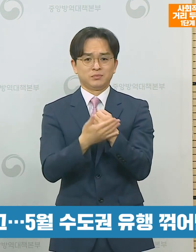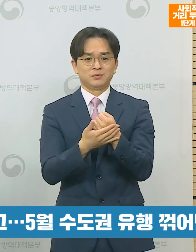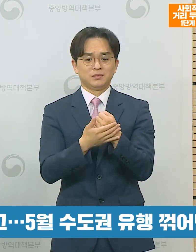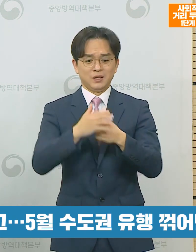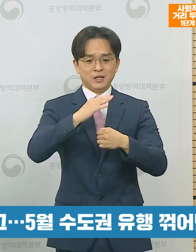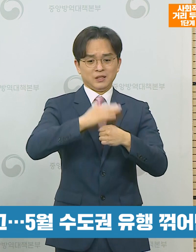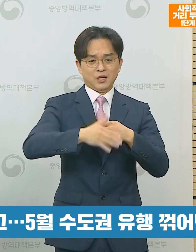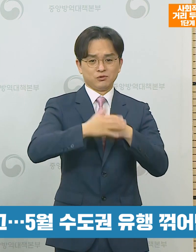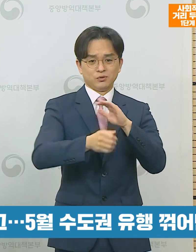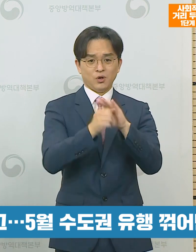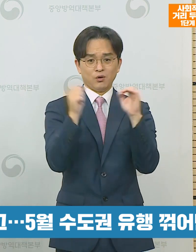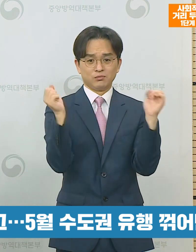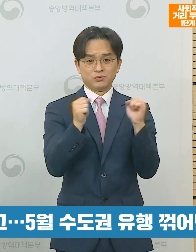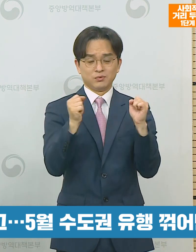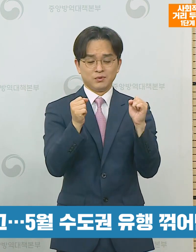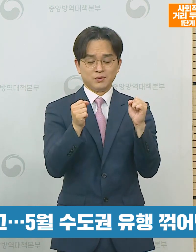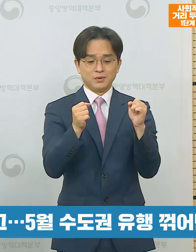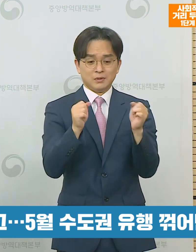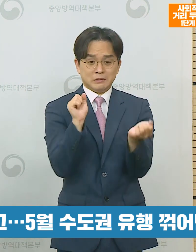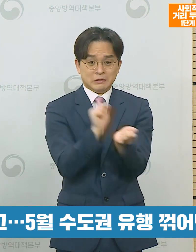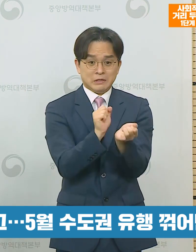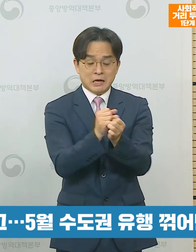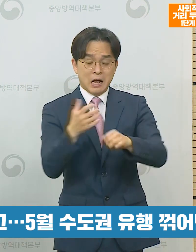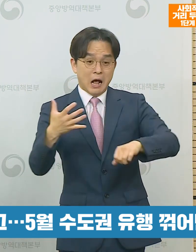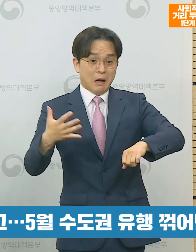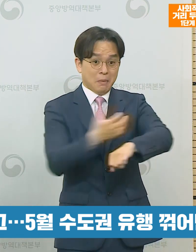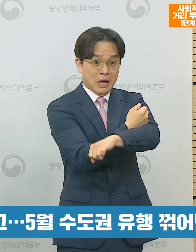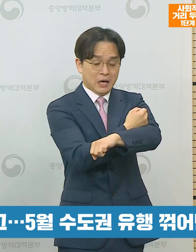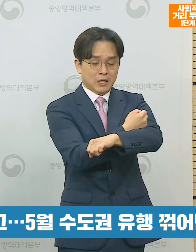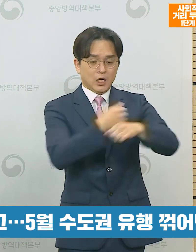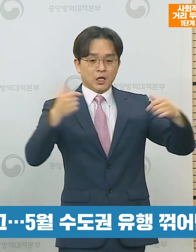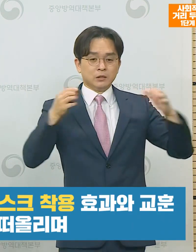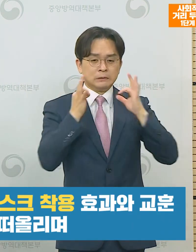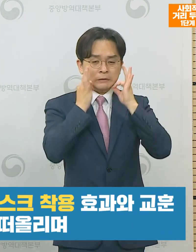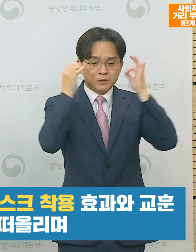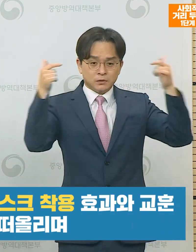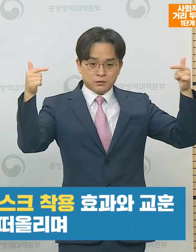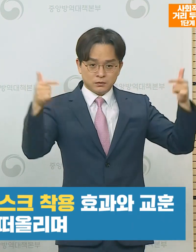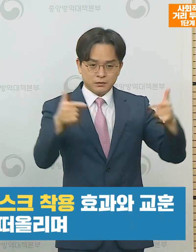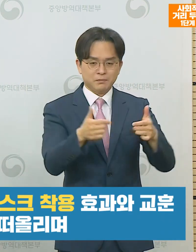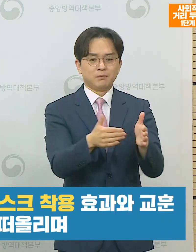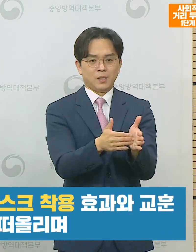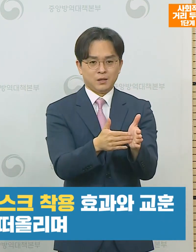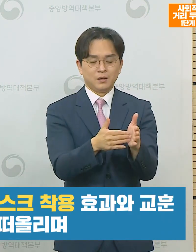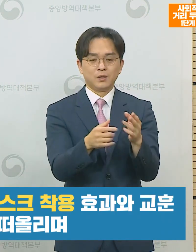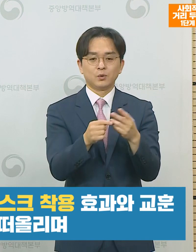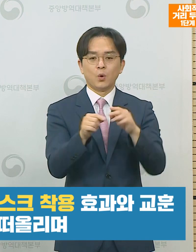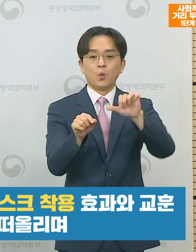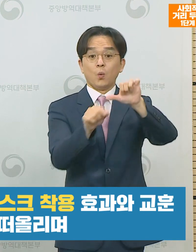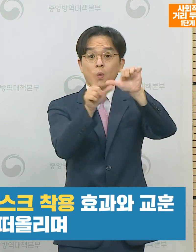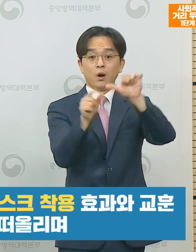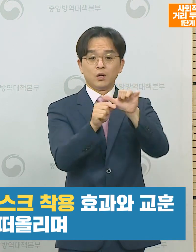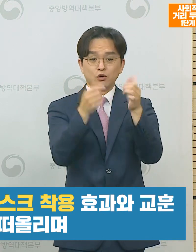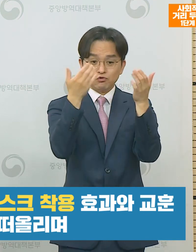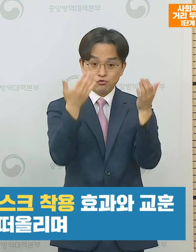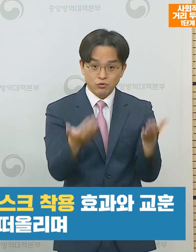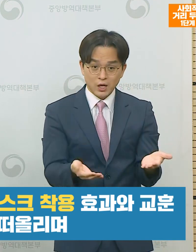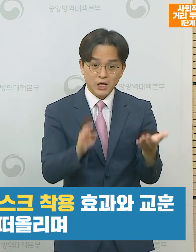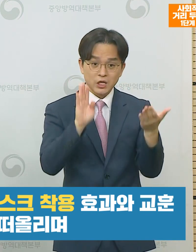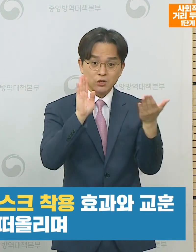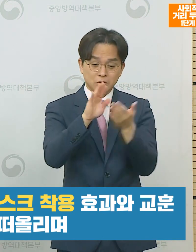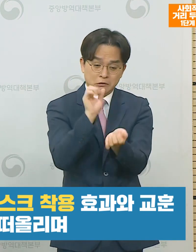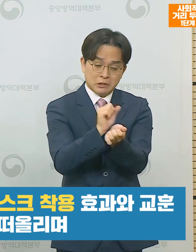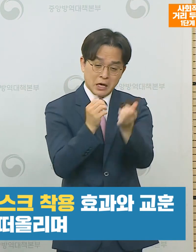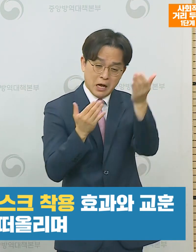경북의 폭발적인 유행을 막았고 또 5월 수도권 유행을 꺾어낸 모임 자제, 거리두기, 마스크 착용의